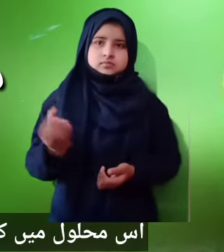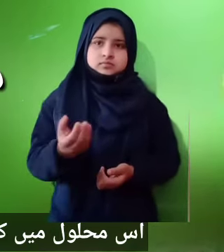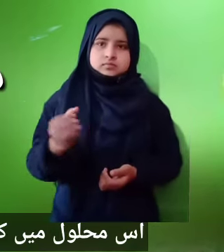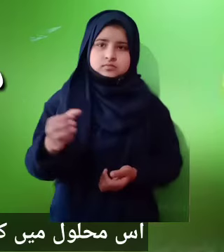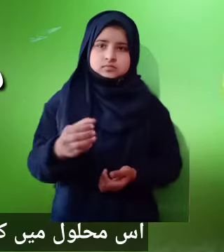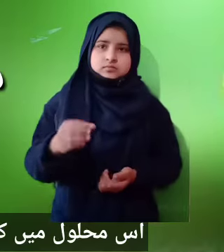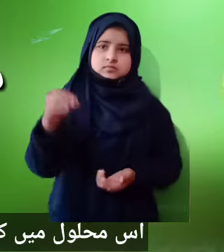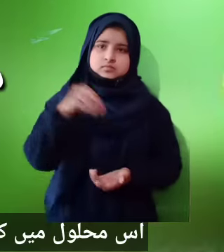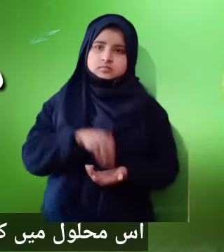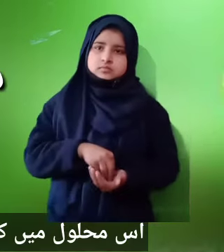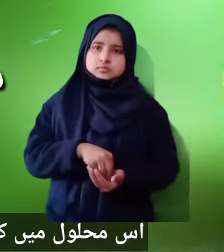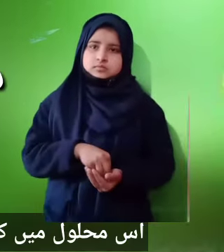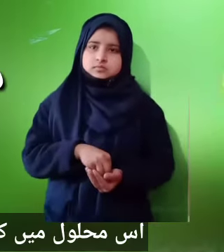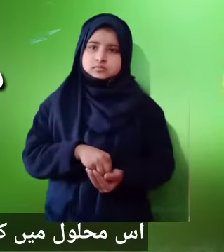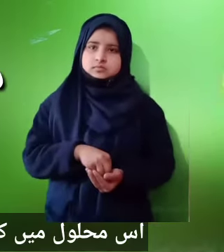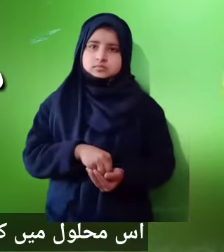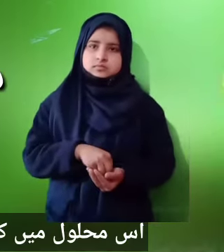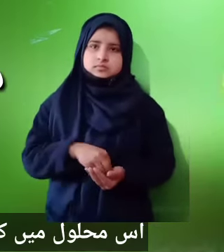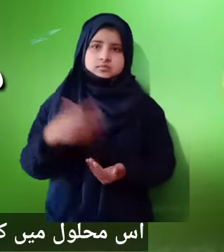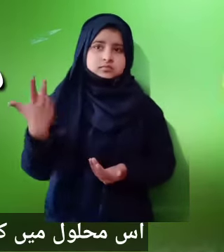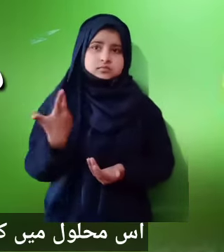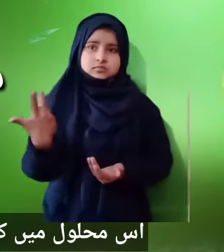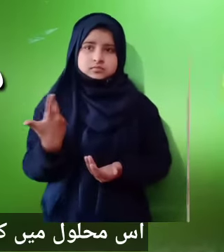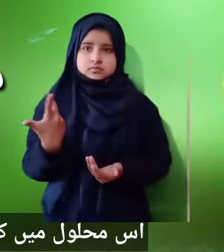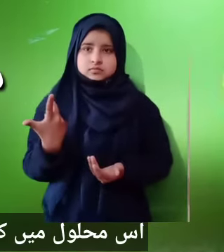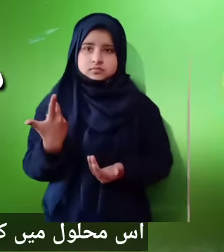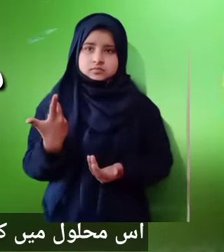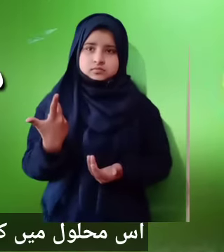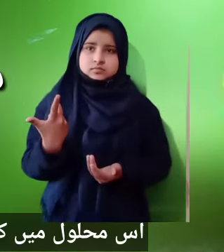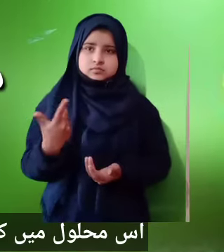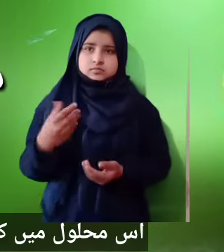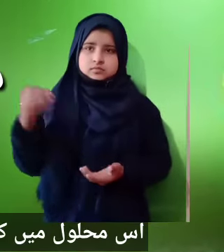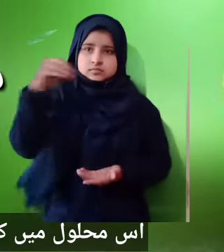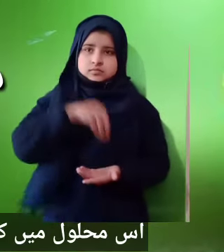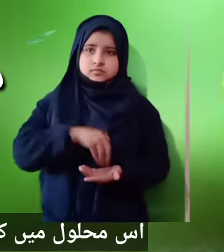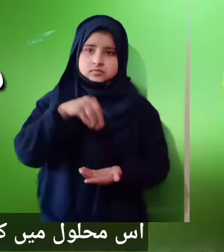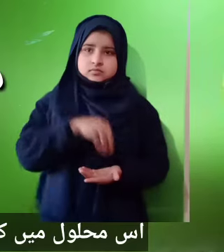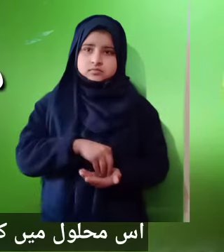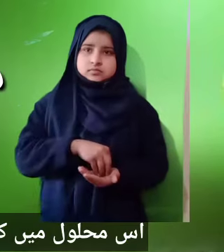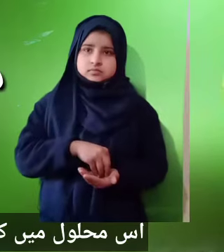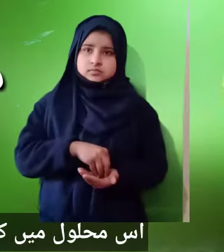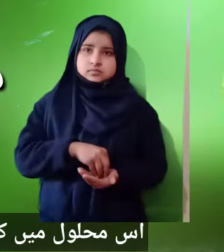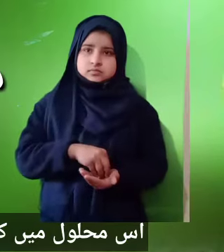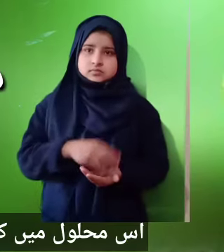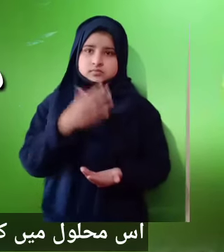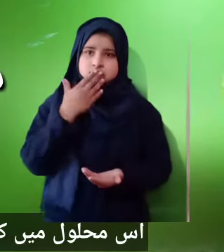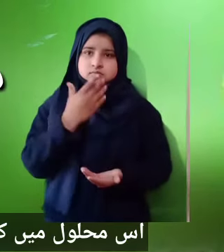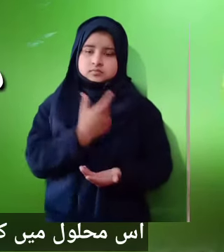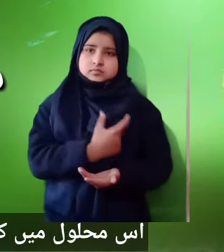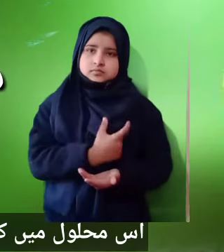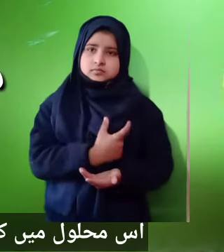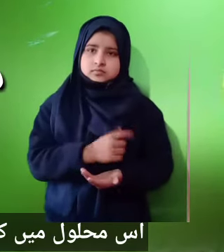महलूल में कितनी चीजें शामिल